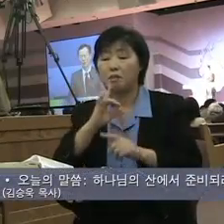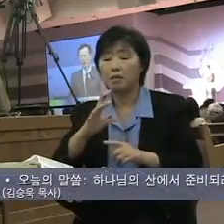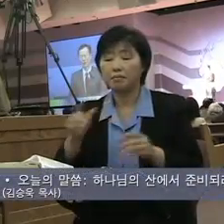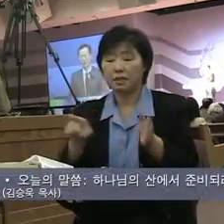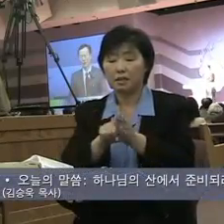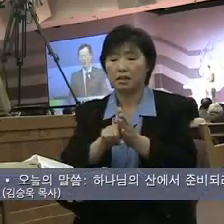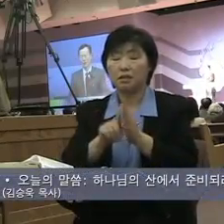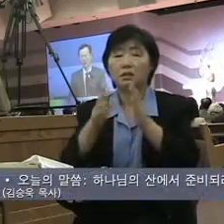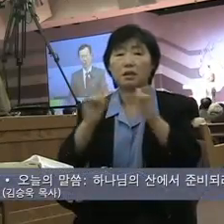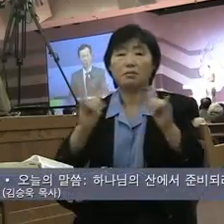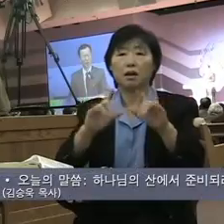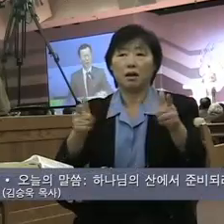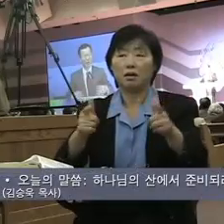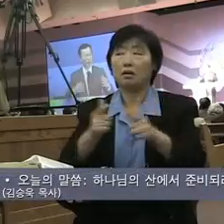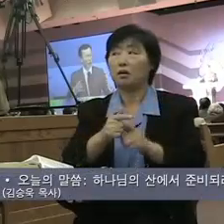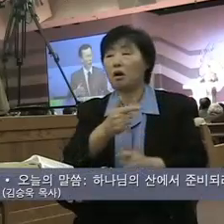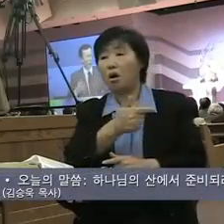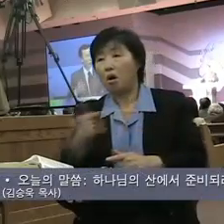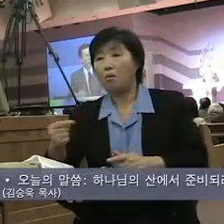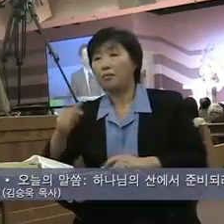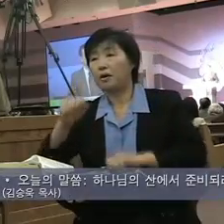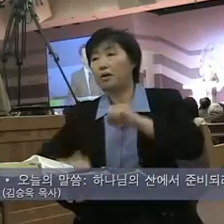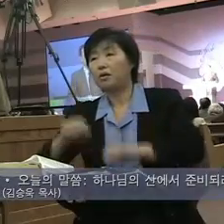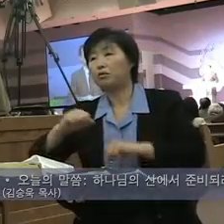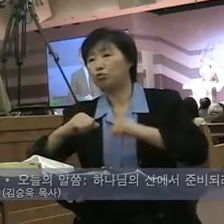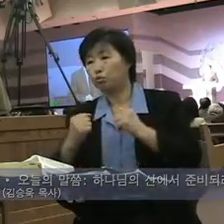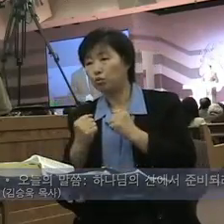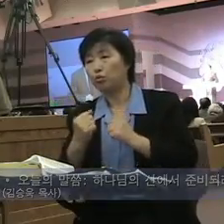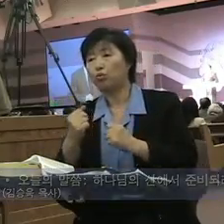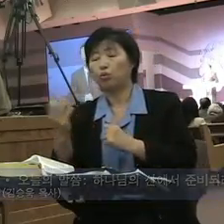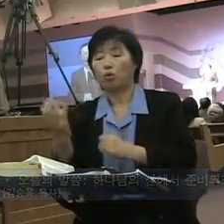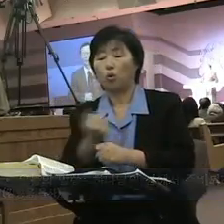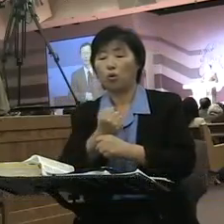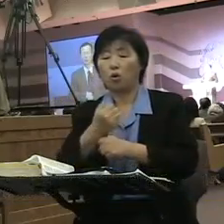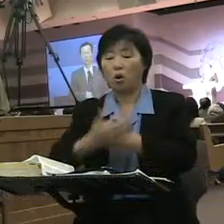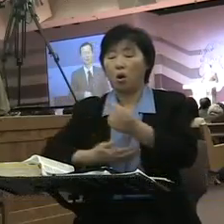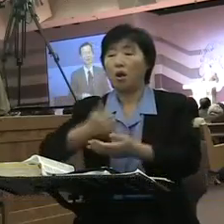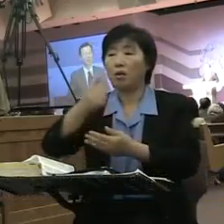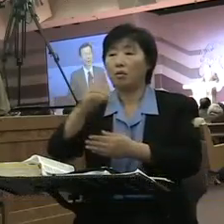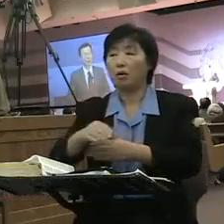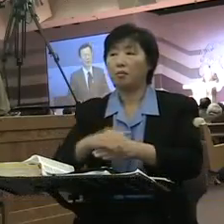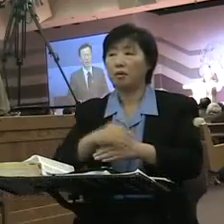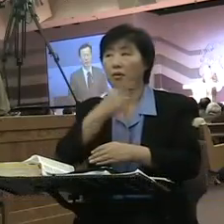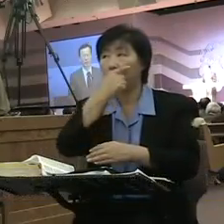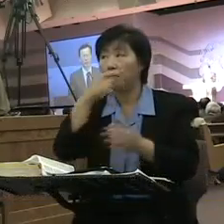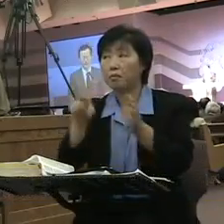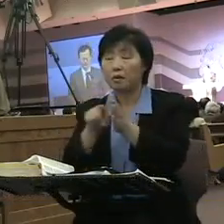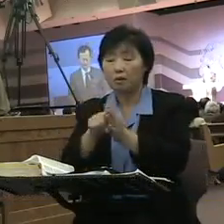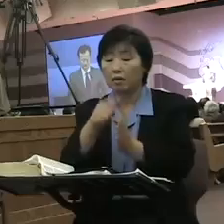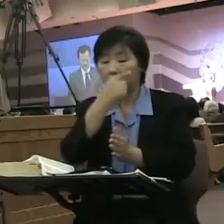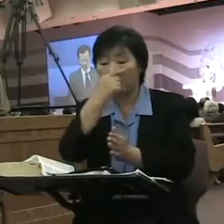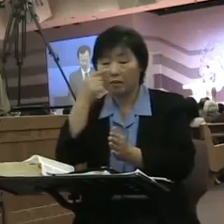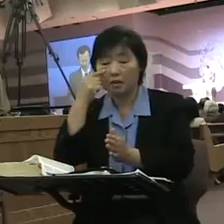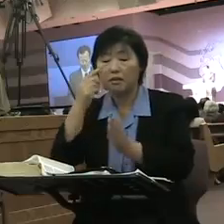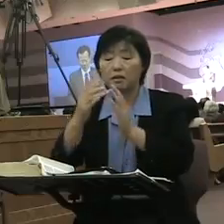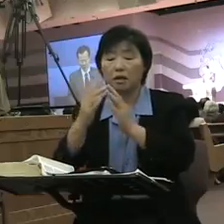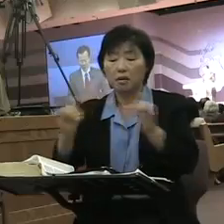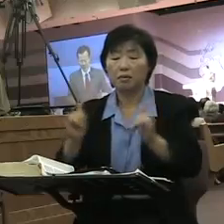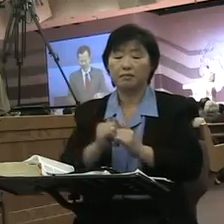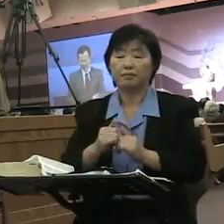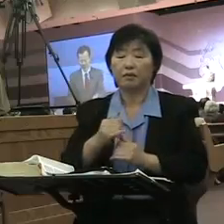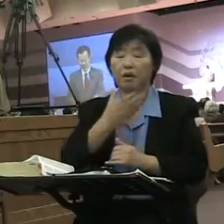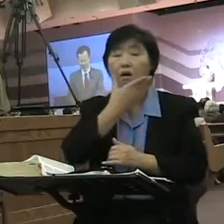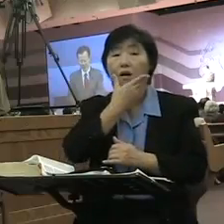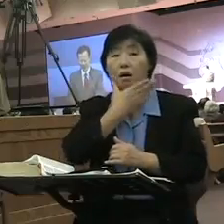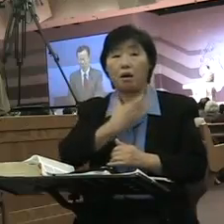사람이 아닙니다. 그는 엄청난 행위로 순종으로 하나님 앞에 그의 믿음을 증명했던 사람입니다. 여러분, 그